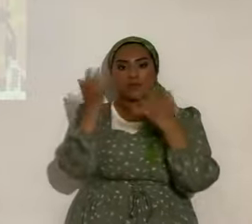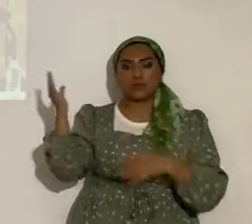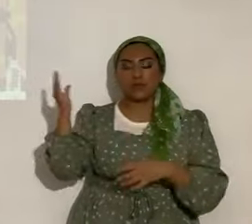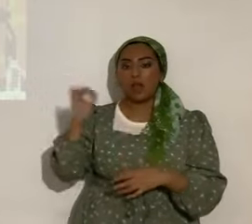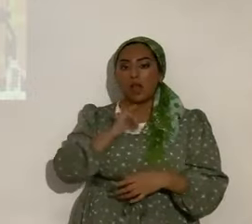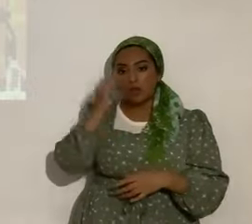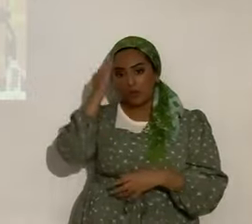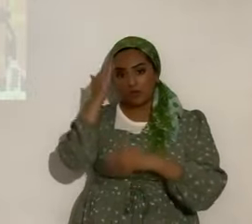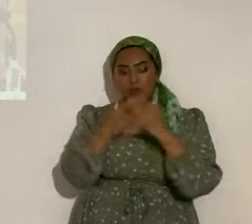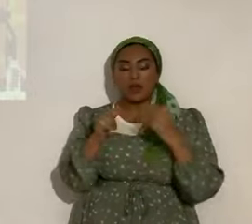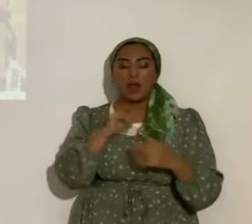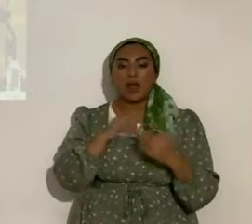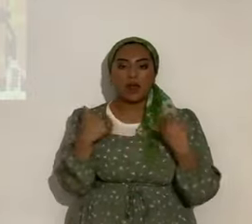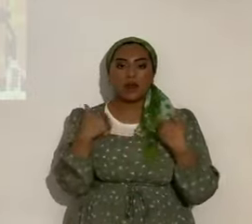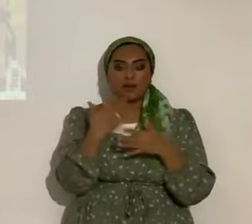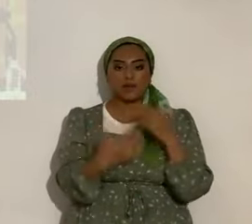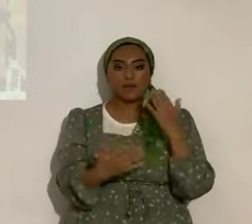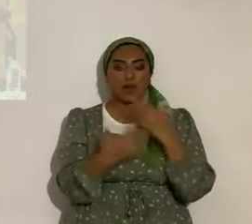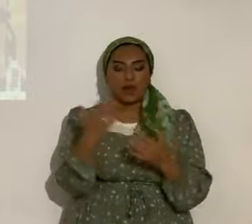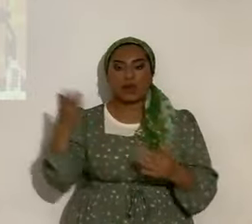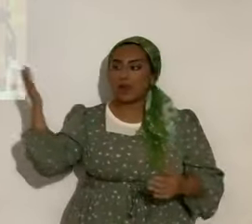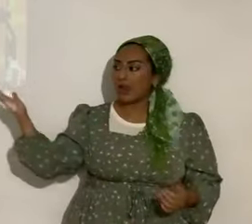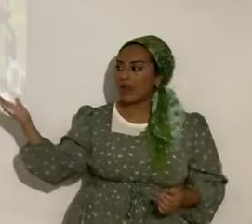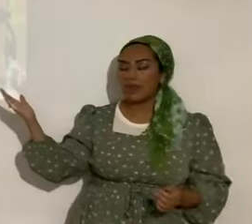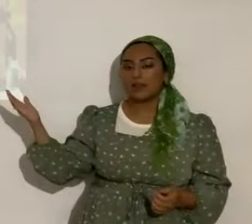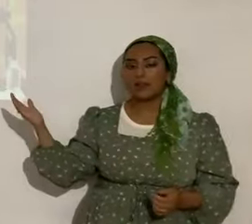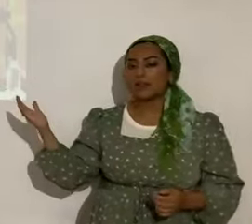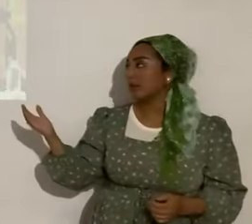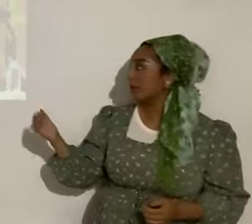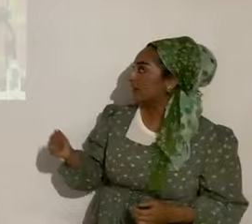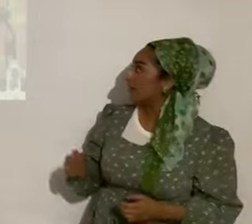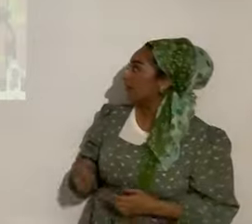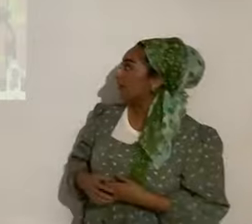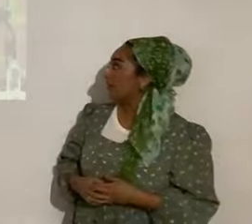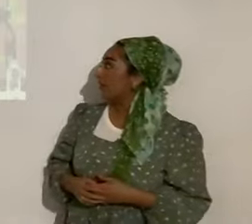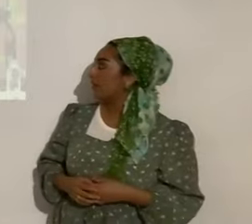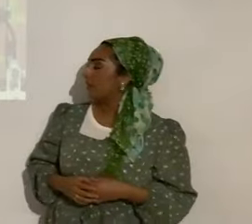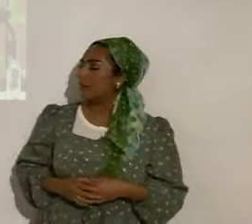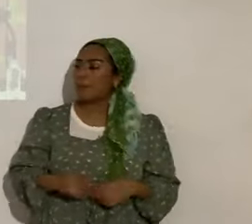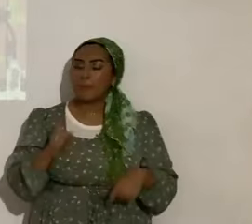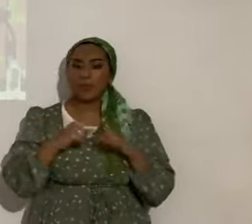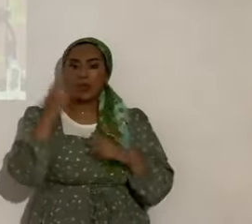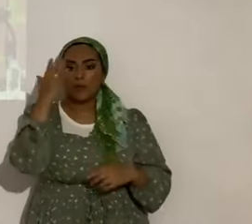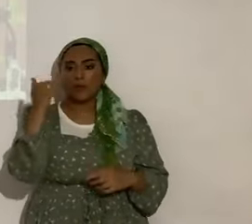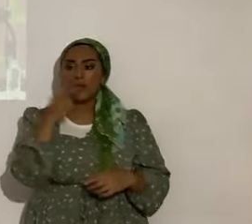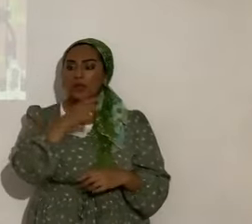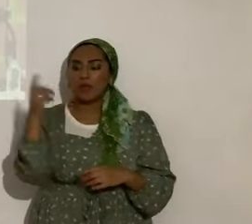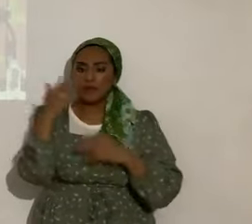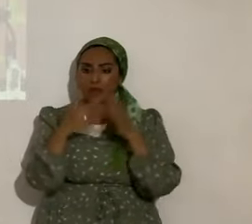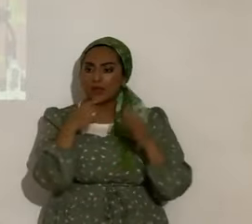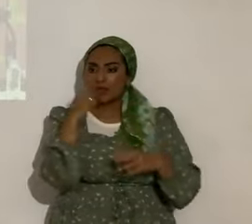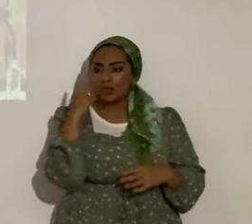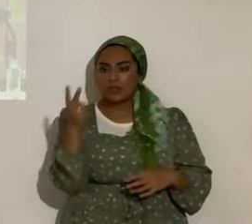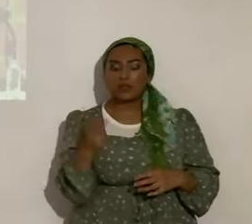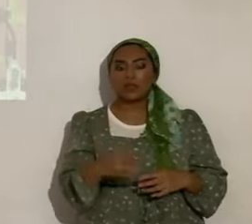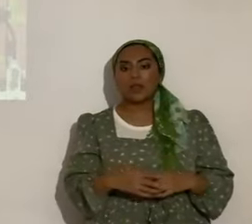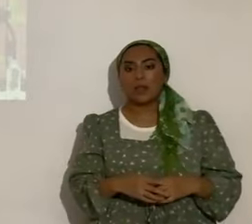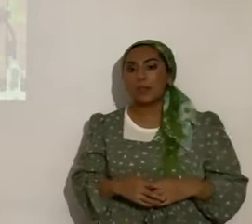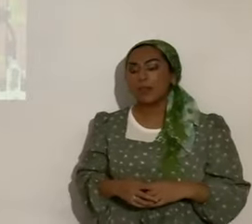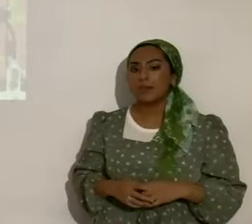el fuego, en la mano, en las manos. Pero ¿por qué lo discernieron algunos? ¿Por qué no dijeron tiene usted